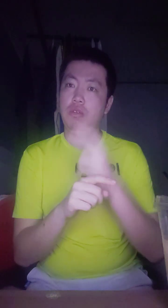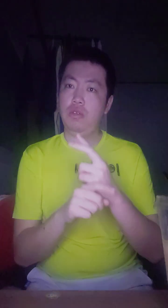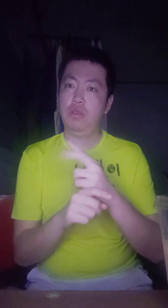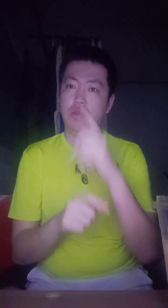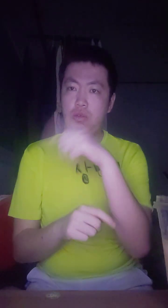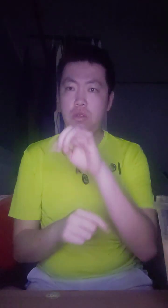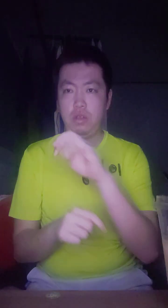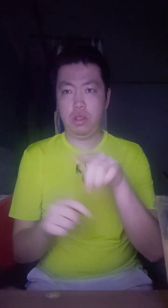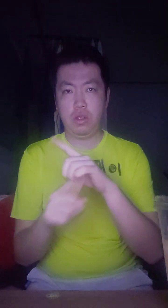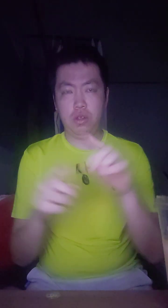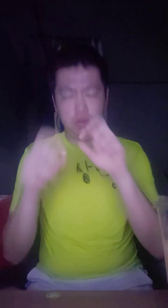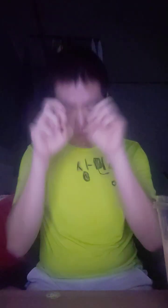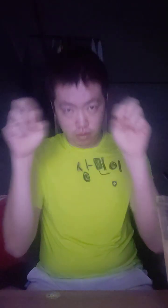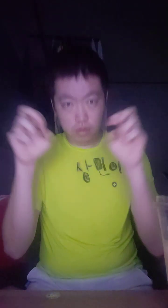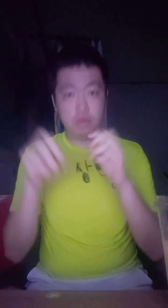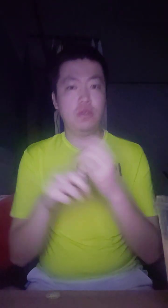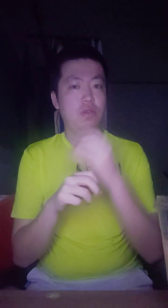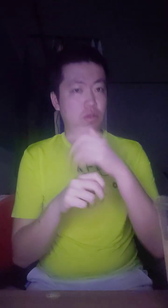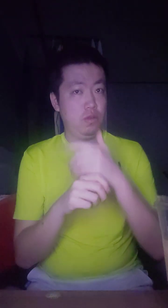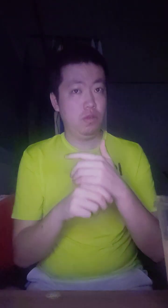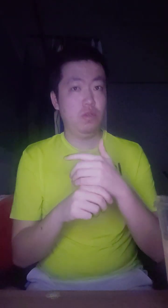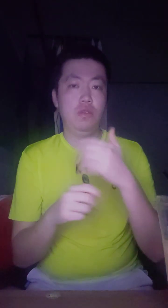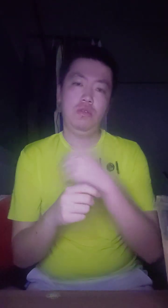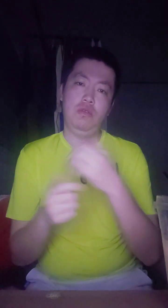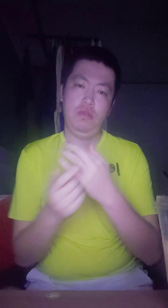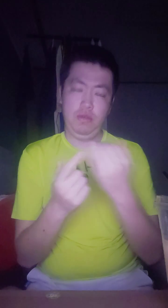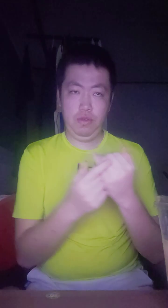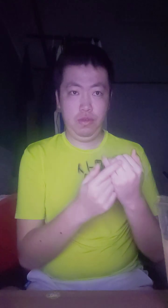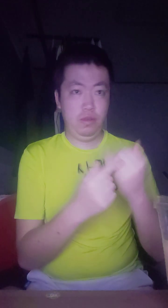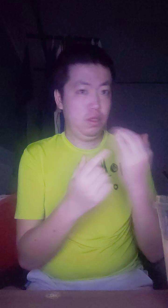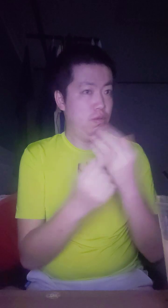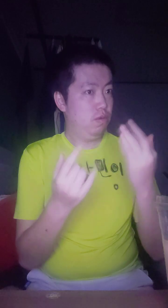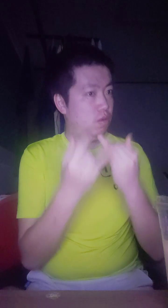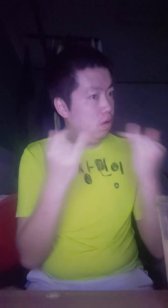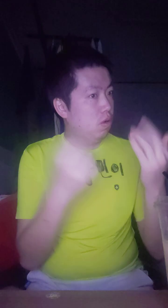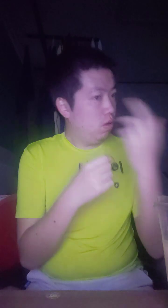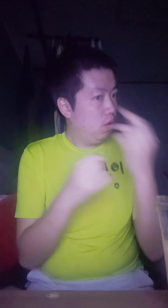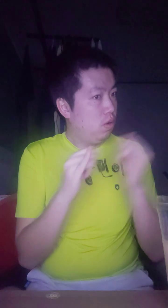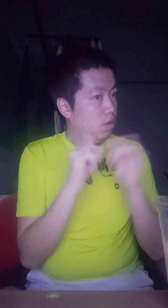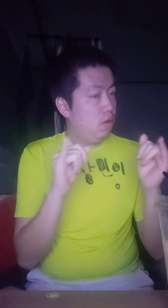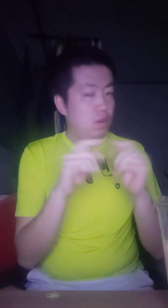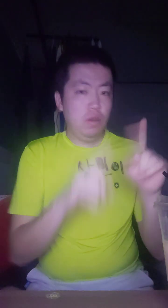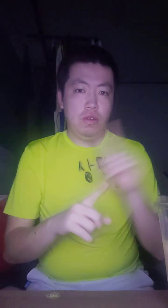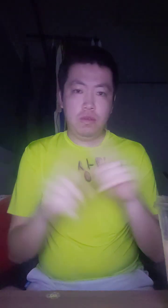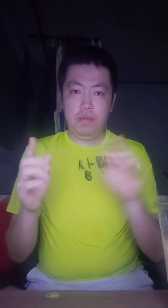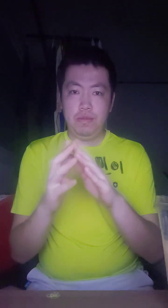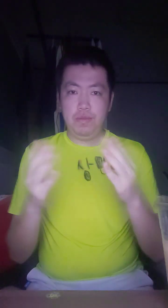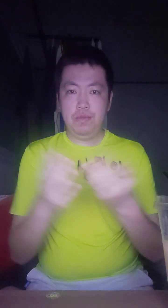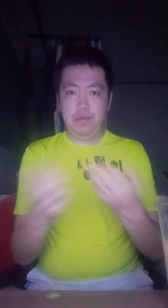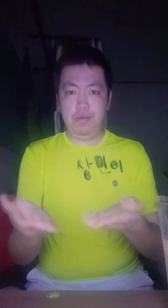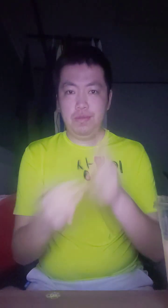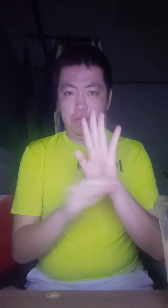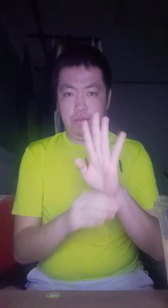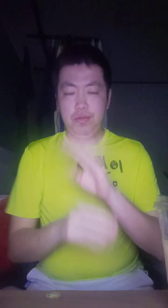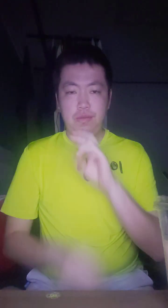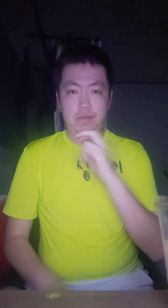앞두고 대규모 정전 사고가 발생하면서 한전은 주요 변전 설비에 대한 긴급 점검에 나섰습니다.